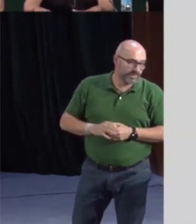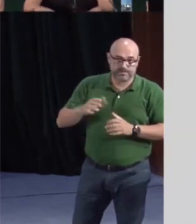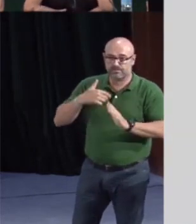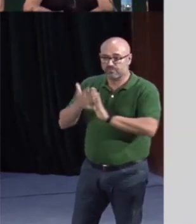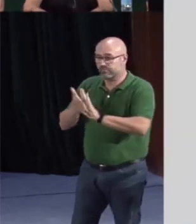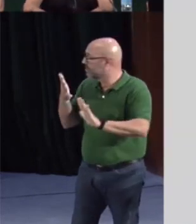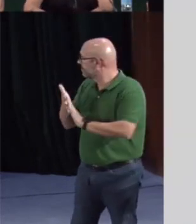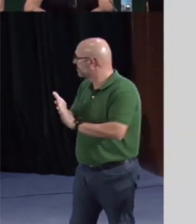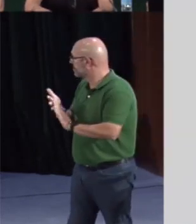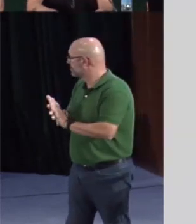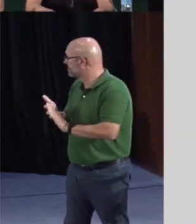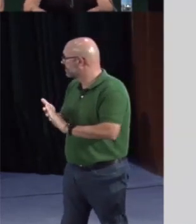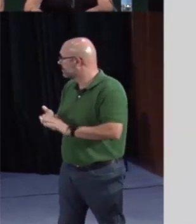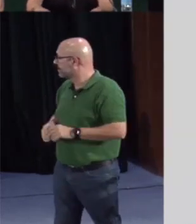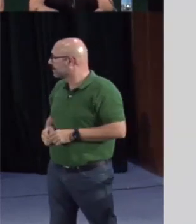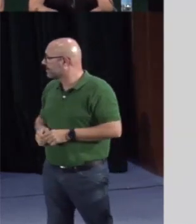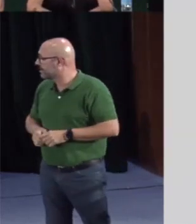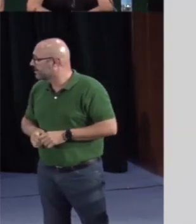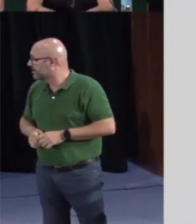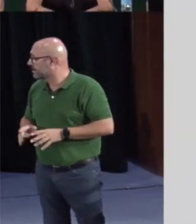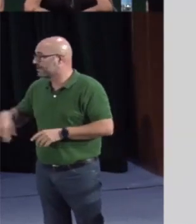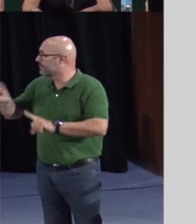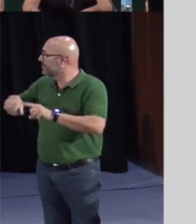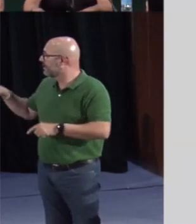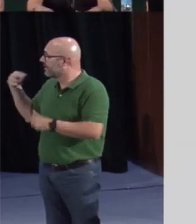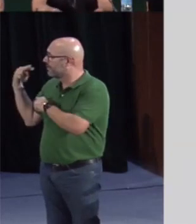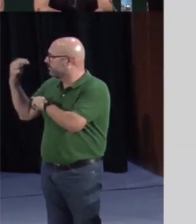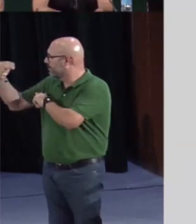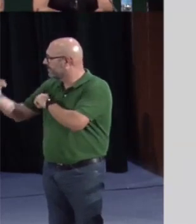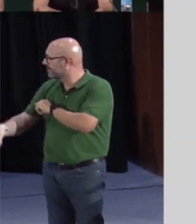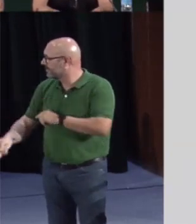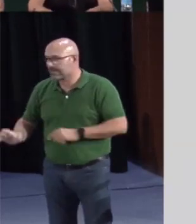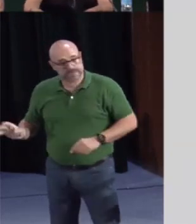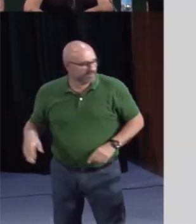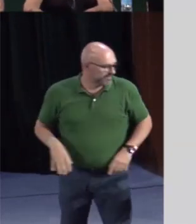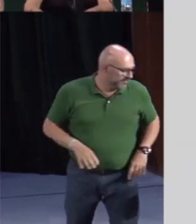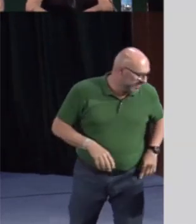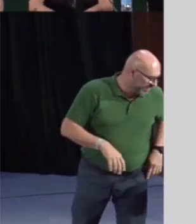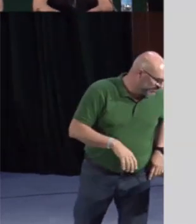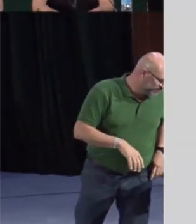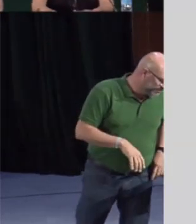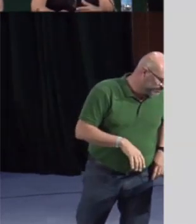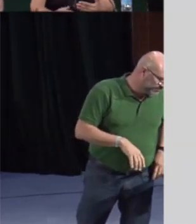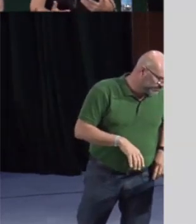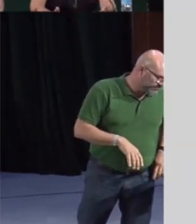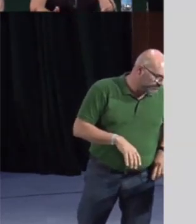que adaptar niveles. No había una correlación directa, aun siendo el mismo nivel, entre la lengua española y la lengua de